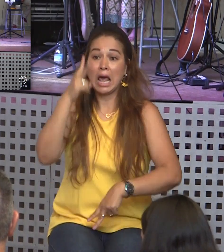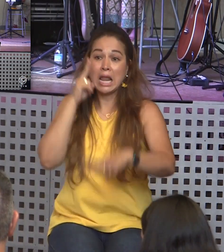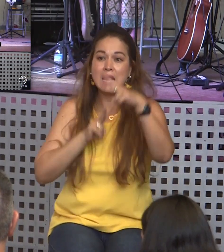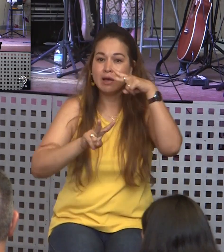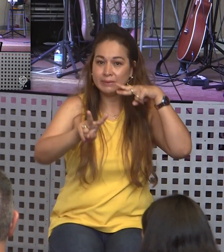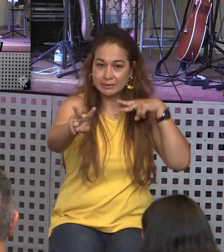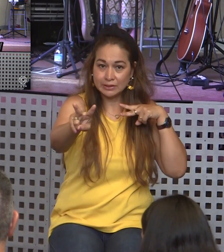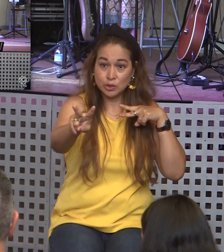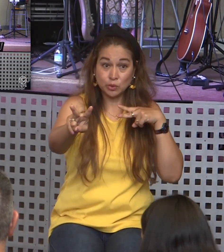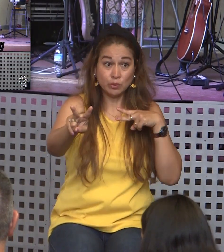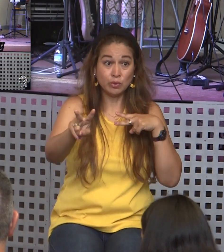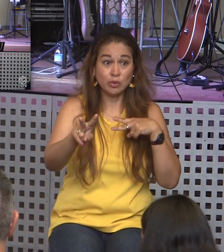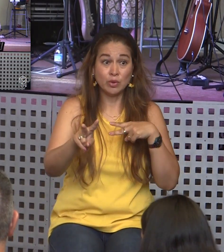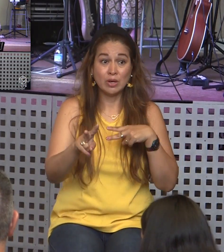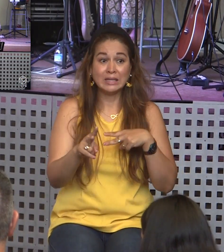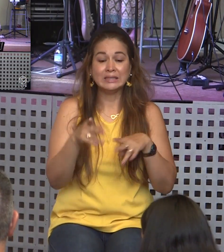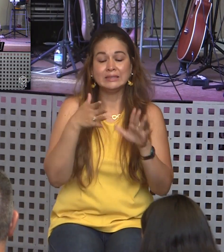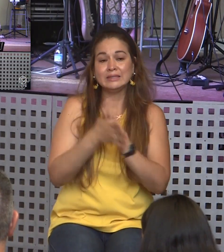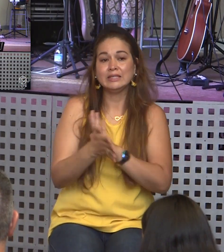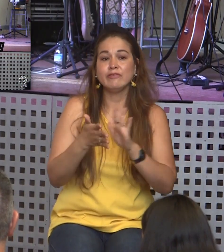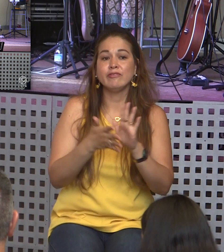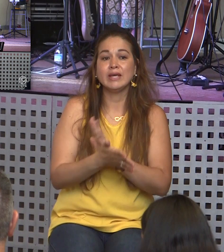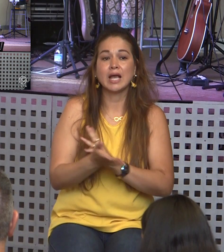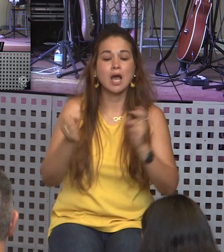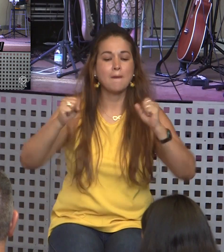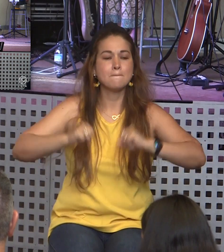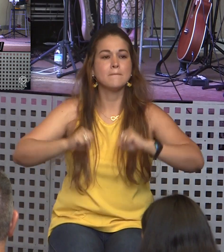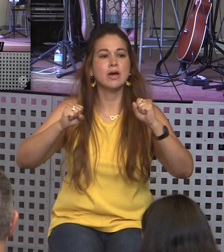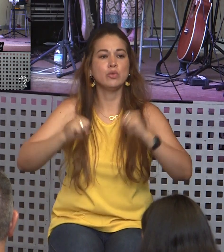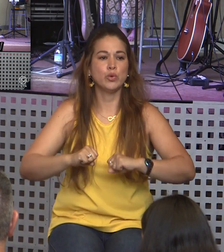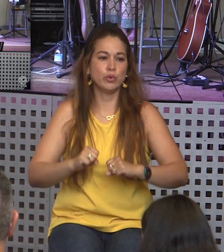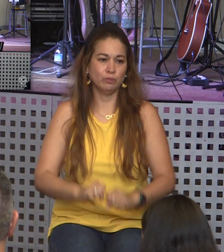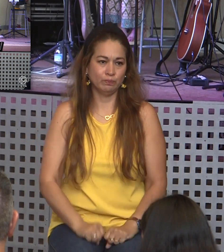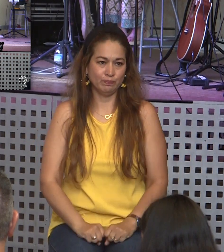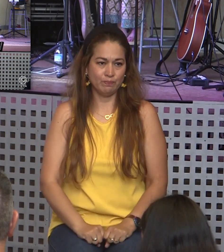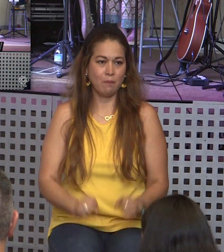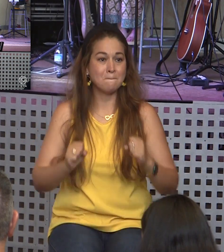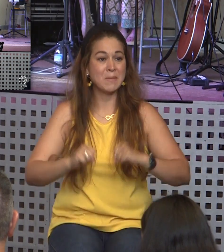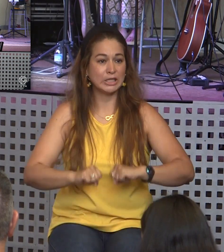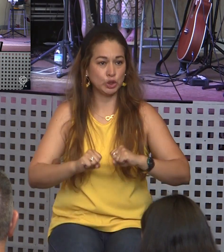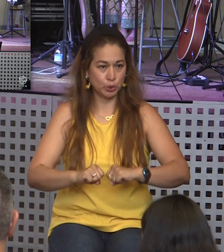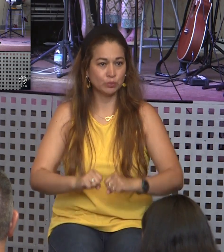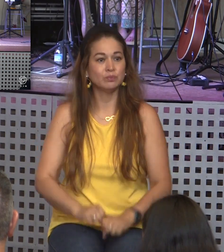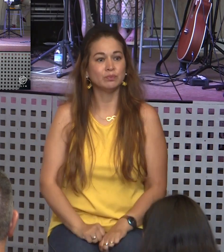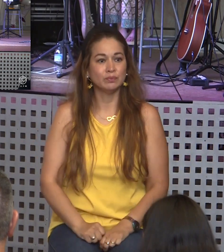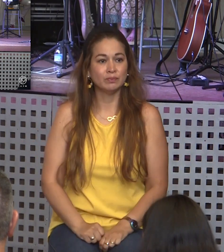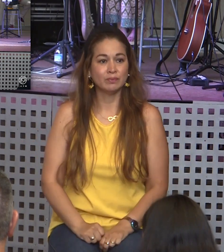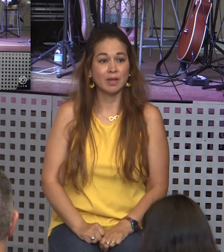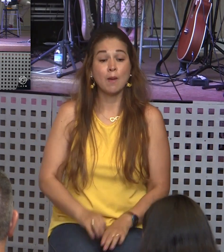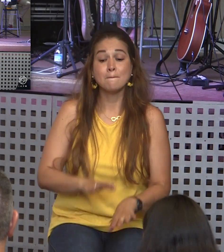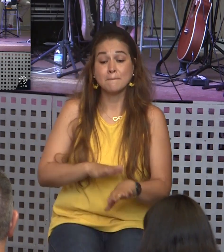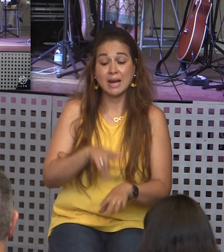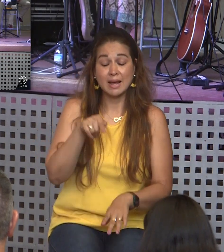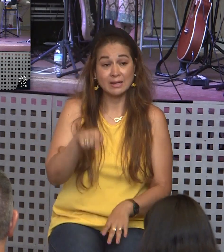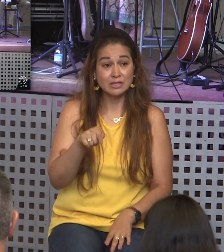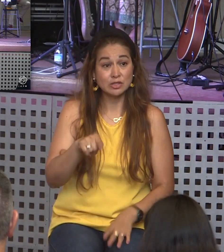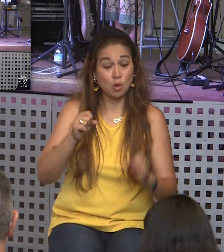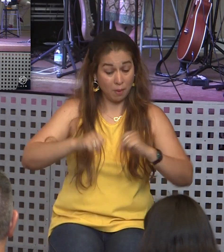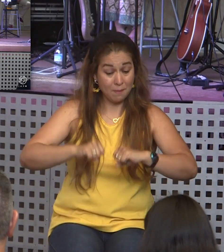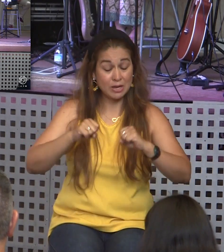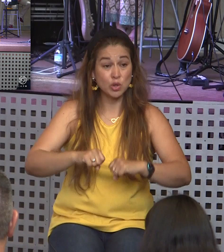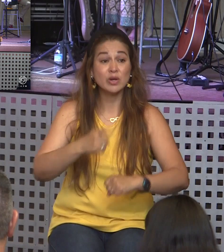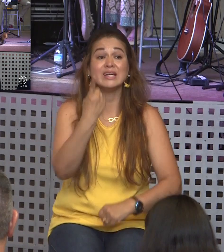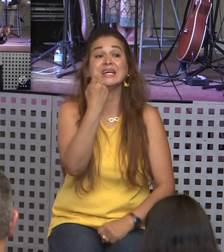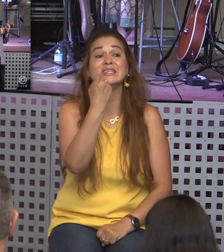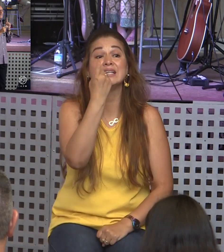madurez. Eso lo digo gratis sin explicarlo. pero la visión es síntoma de